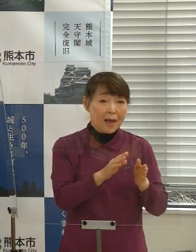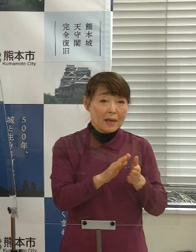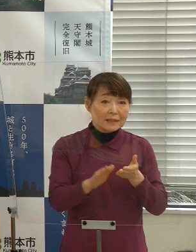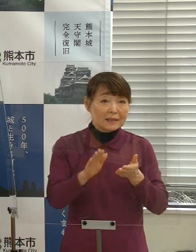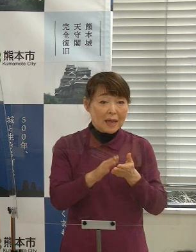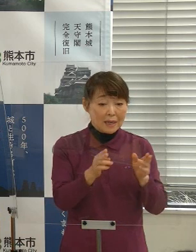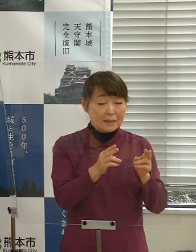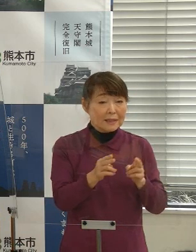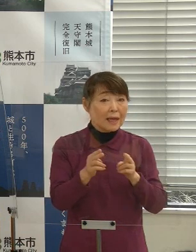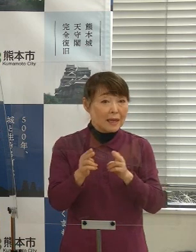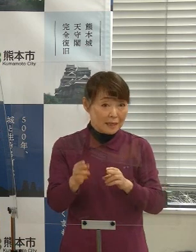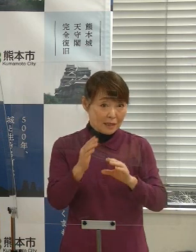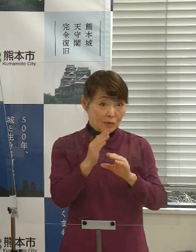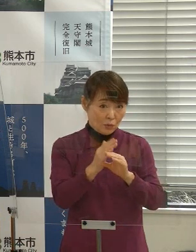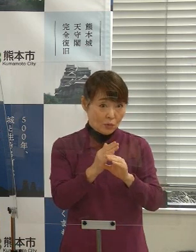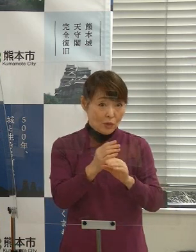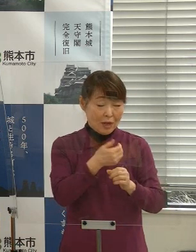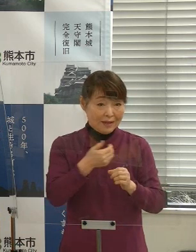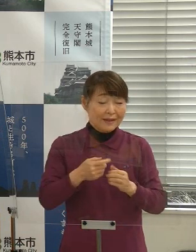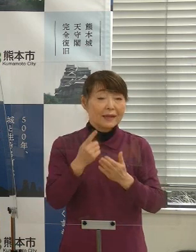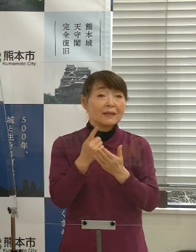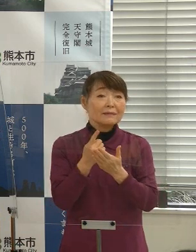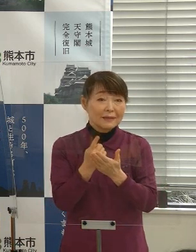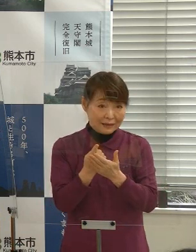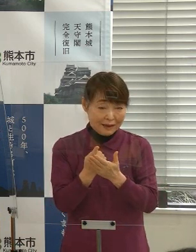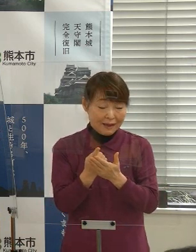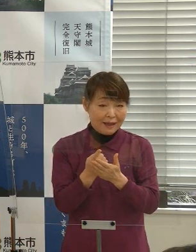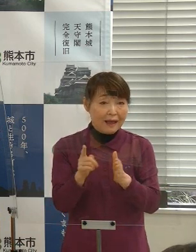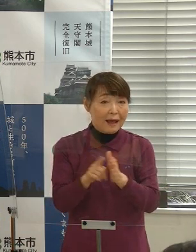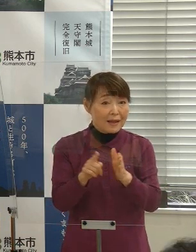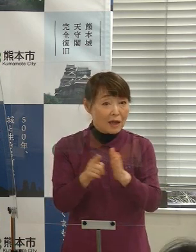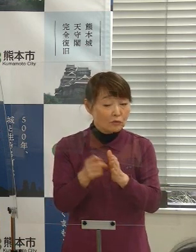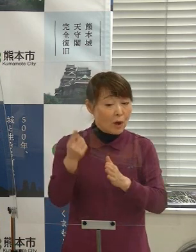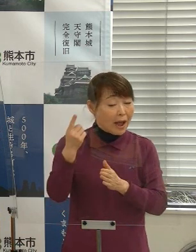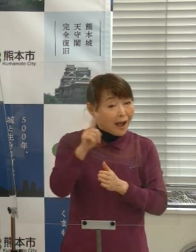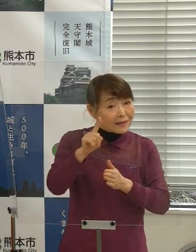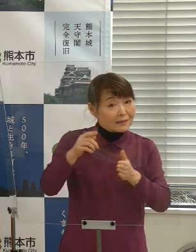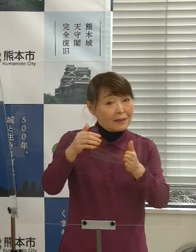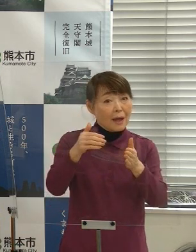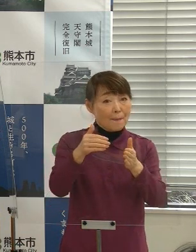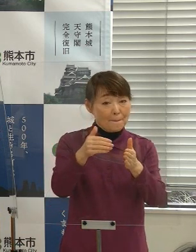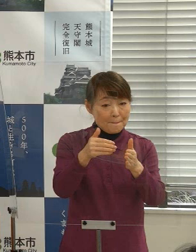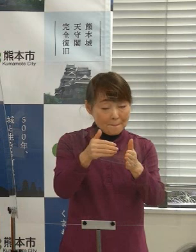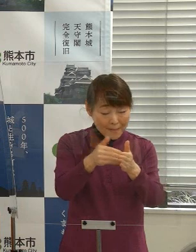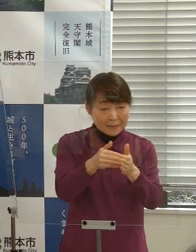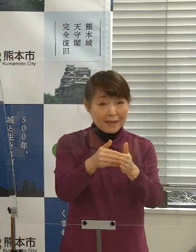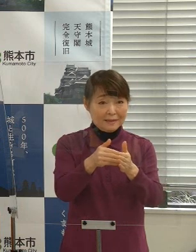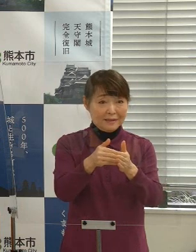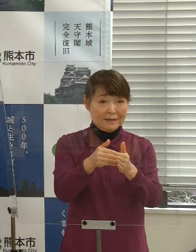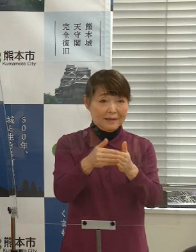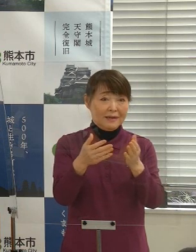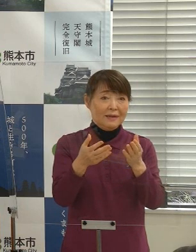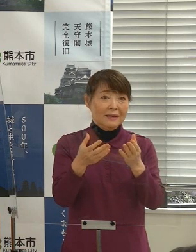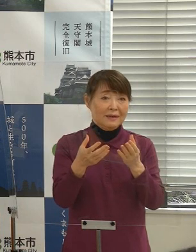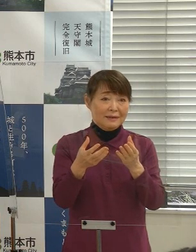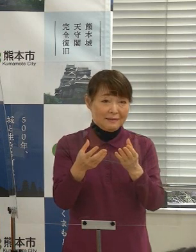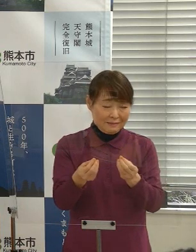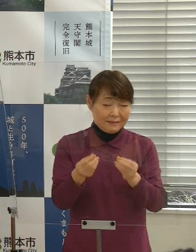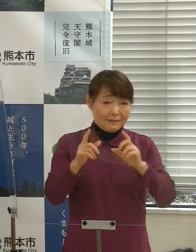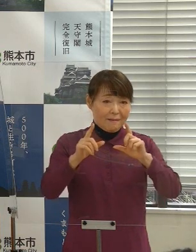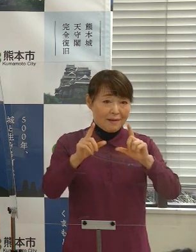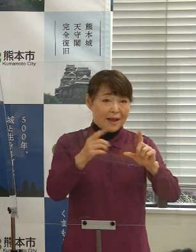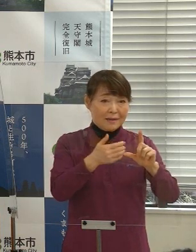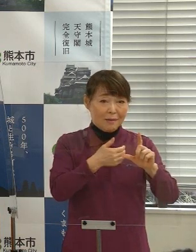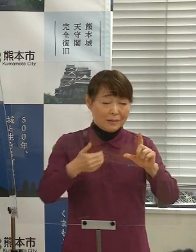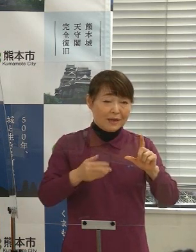できるだけ早い時期にですね、明日までにということになりますけれども、そういった回答をできるように今努め